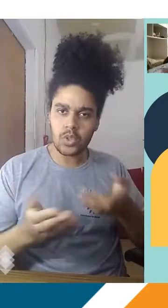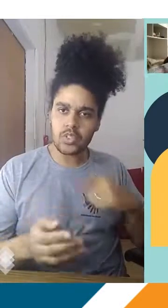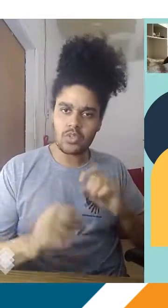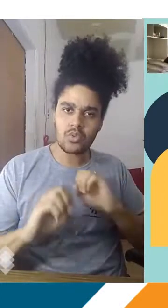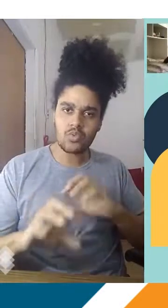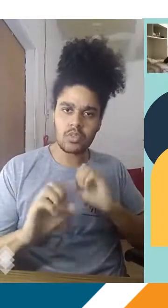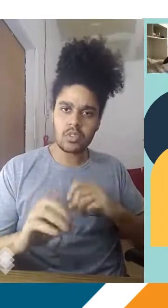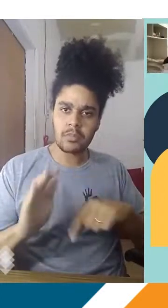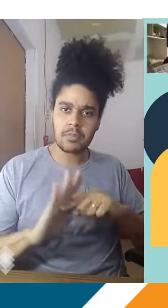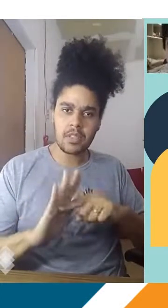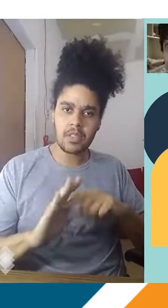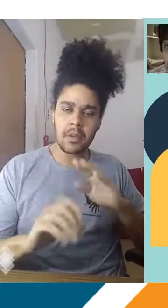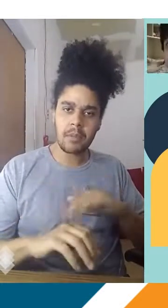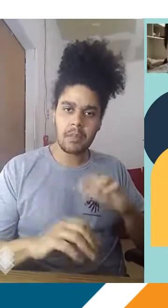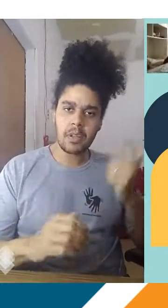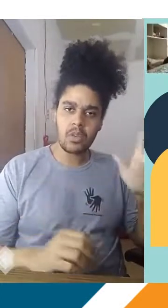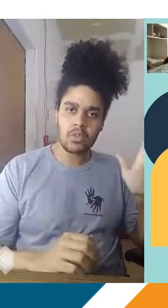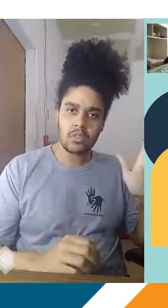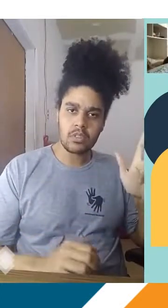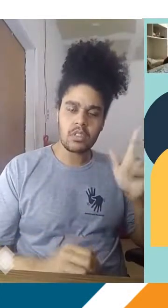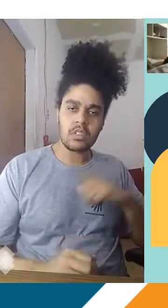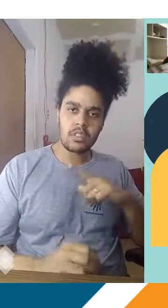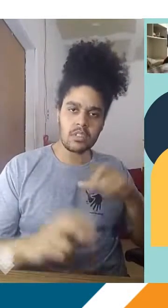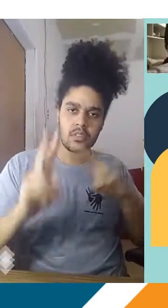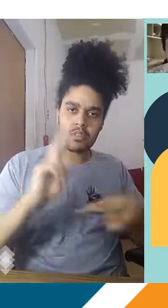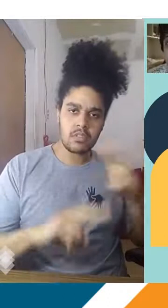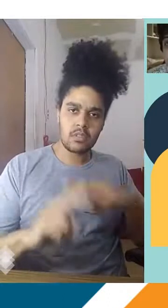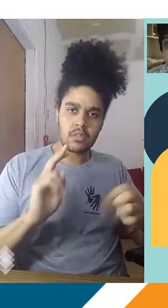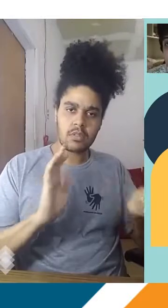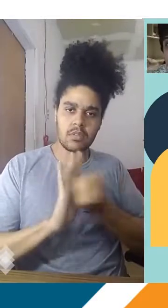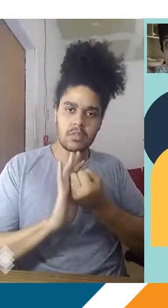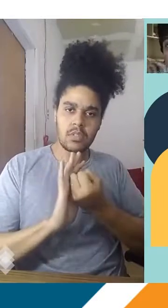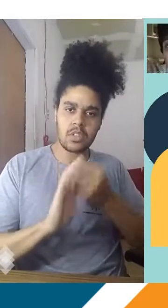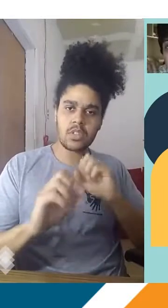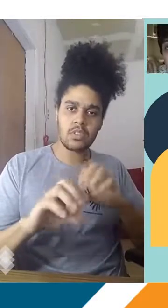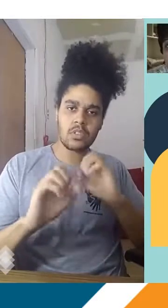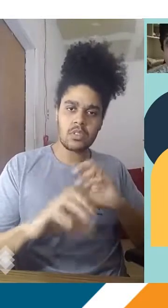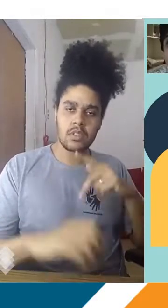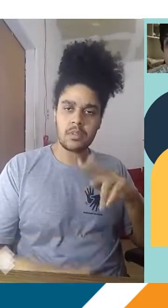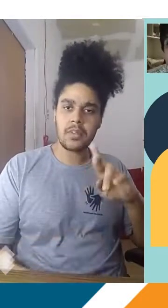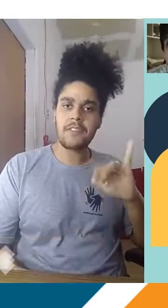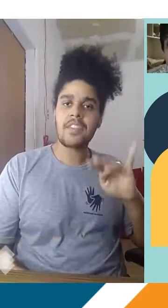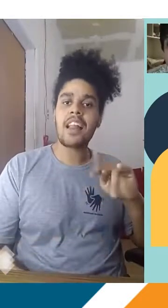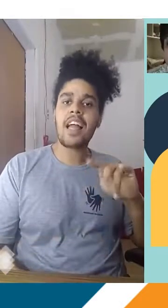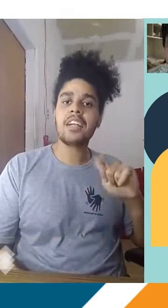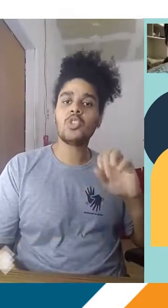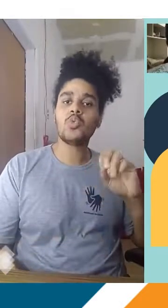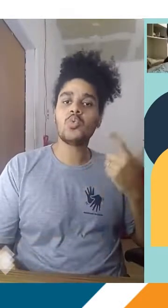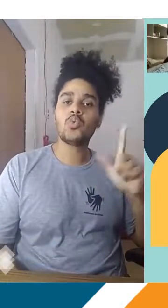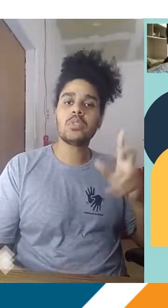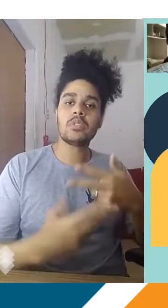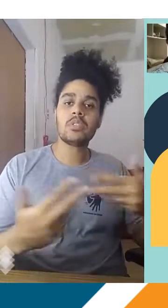no mundo de hoje a gente educa menos para uma coisa e mais para outra, há uma visão sendo marcada, a gente educa privilegiando uma coisa,